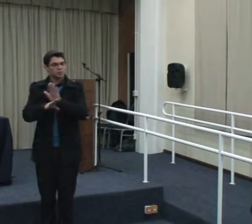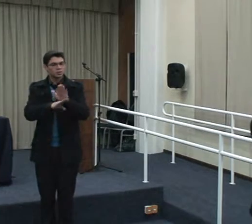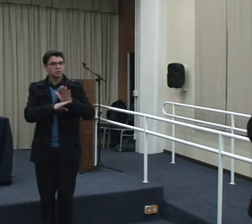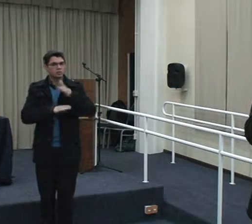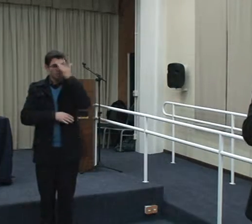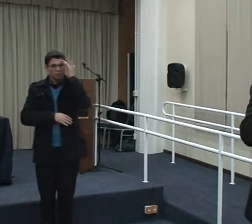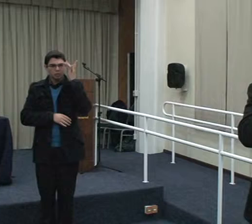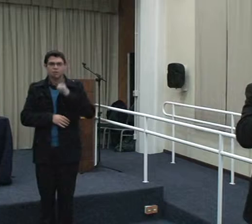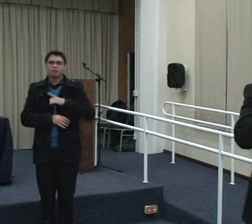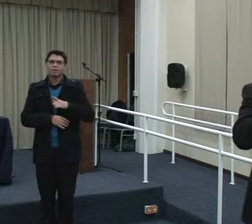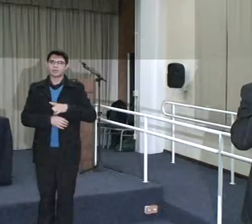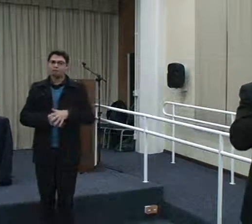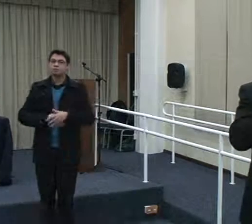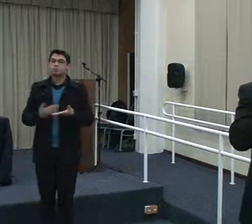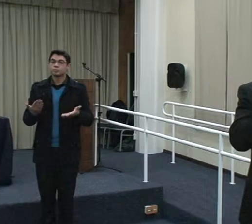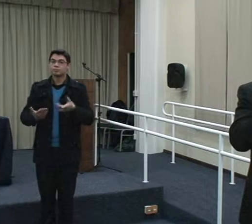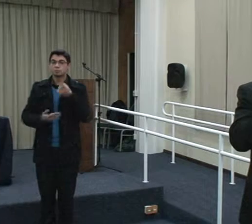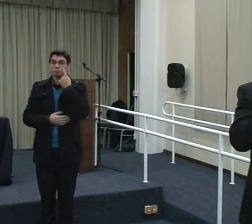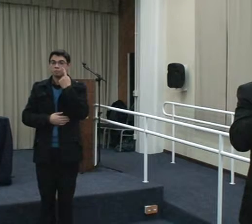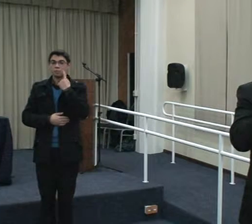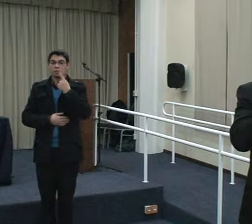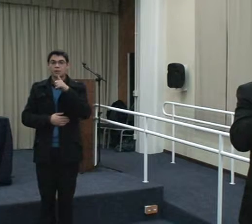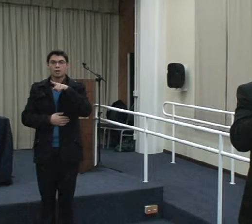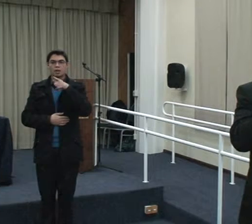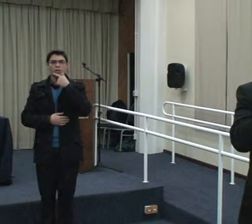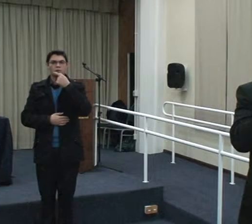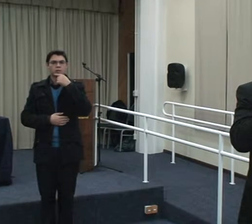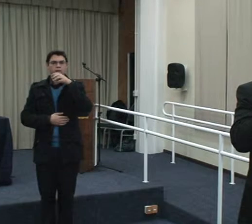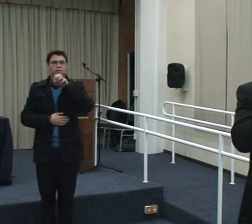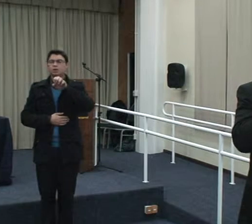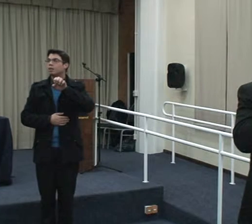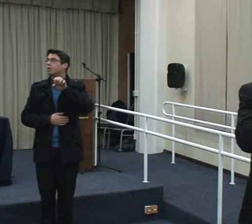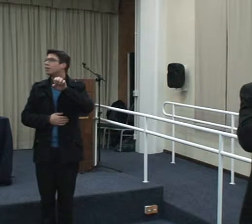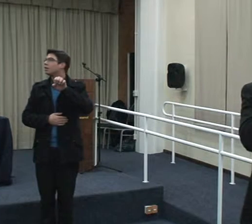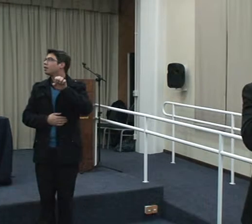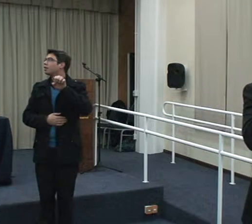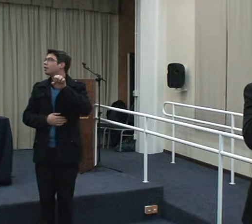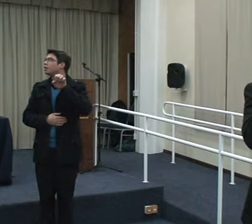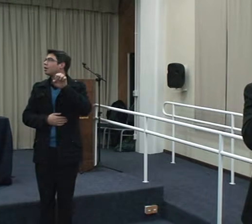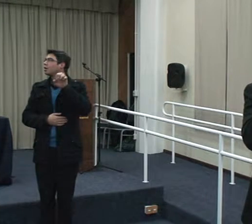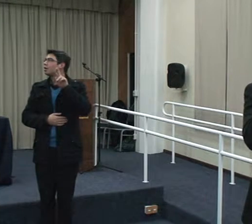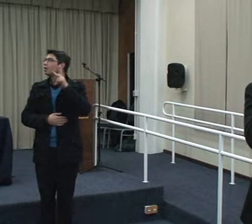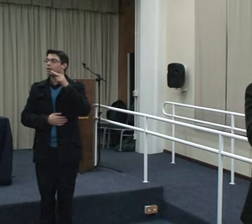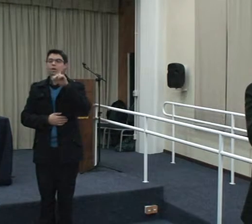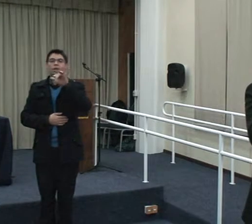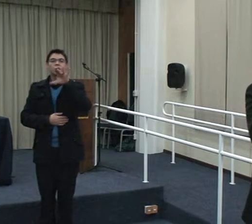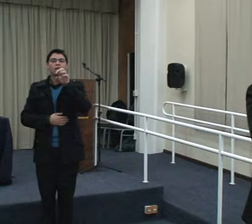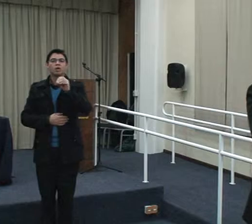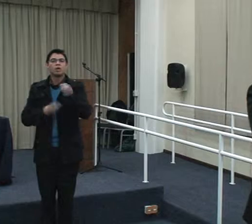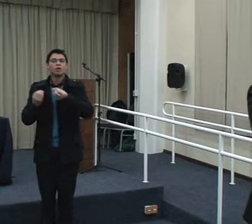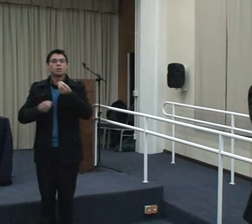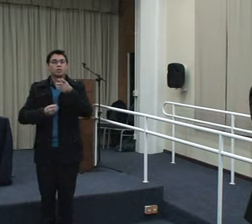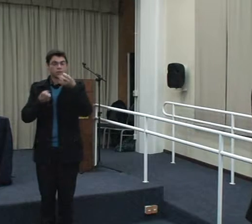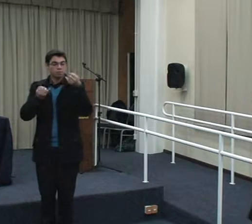Essa frase do Dom Helder Câmara me comoveu ao ver as pessoas que aqui estão.